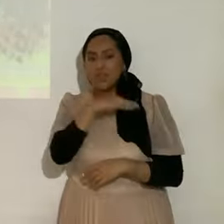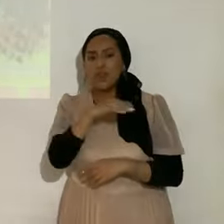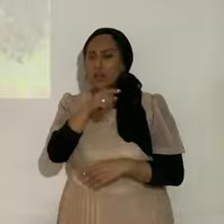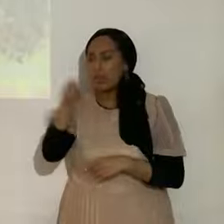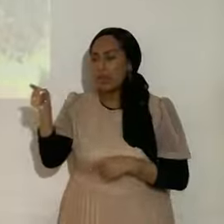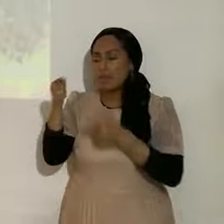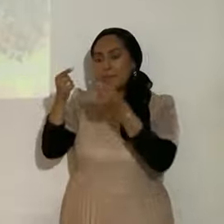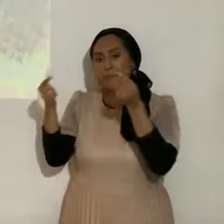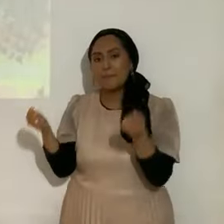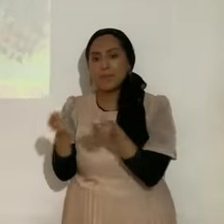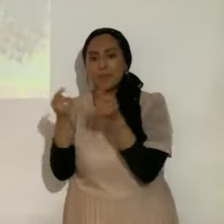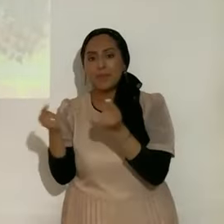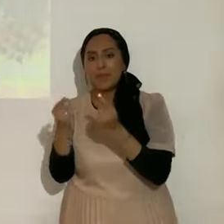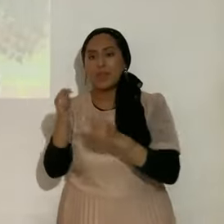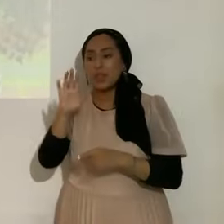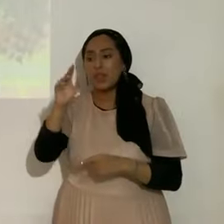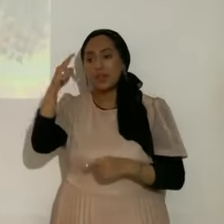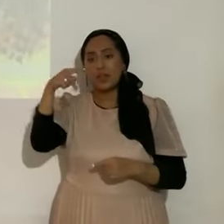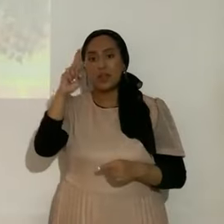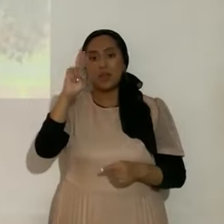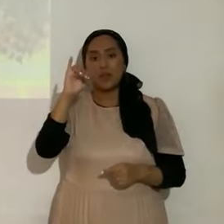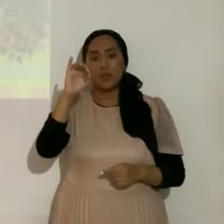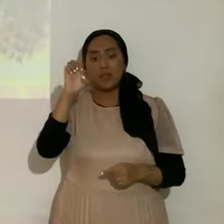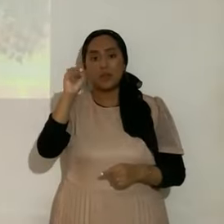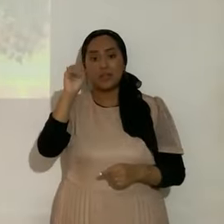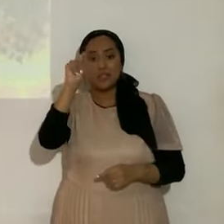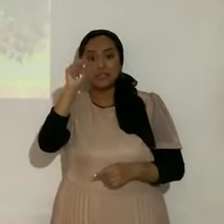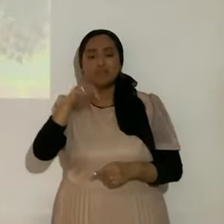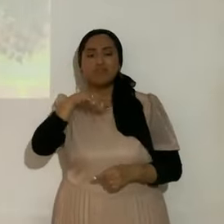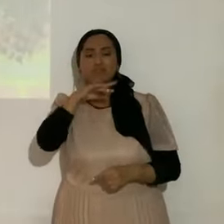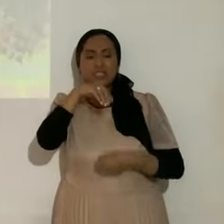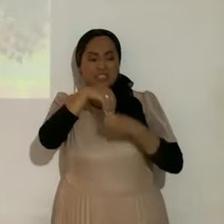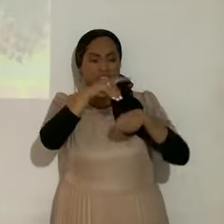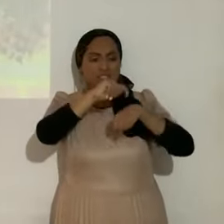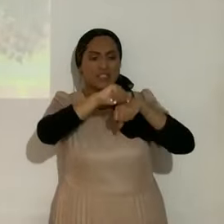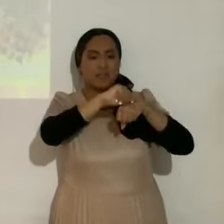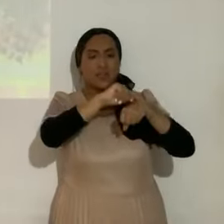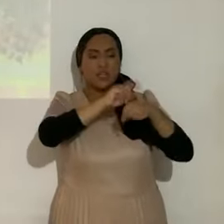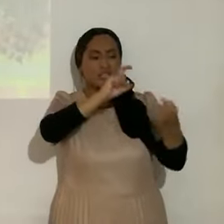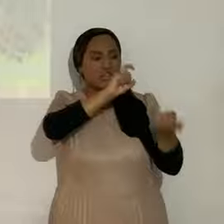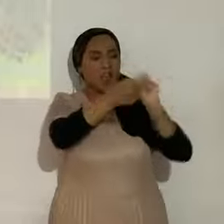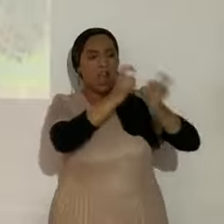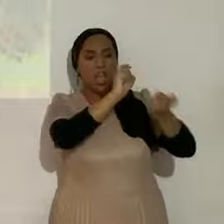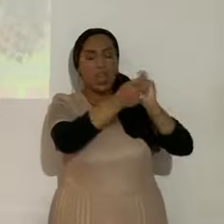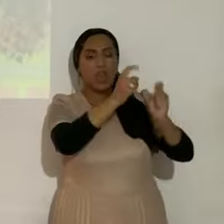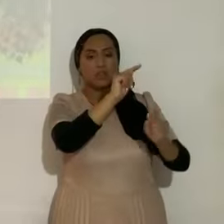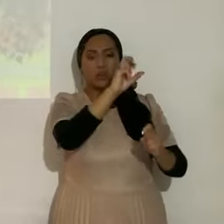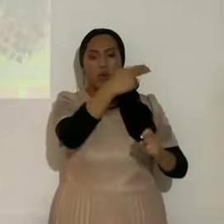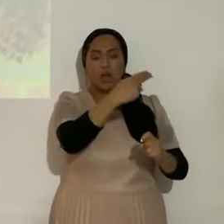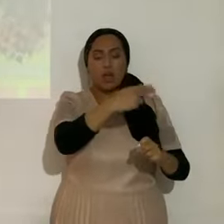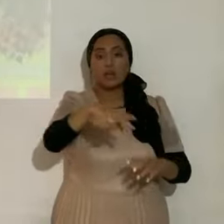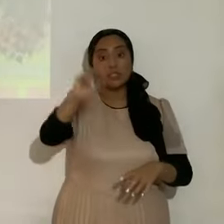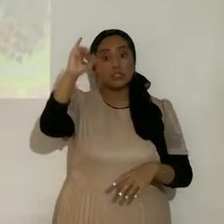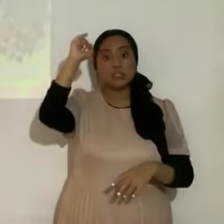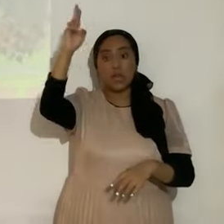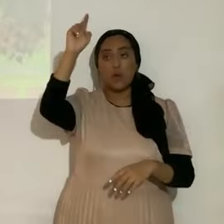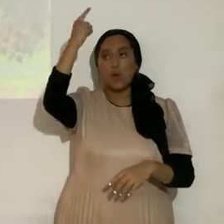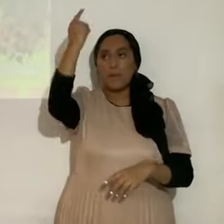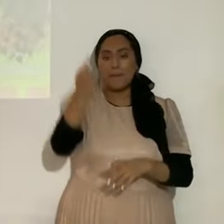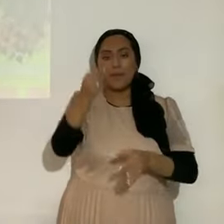prevaricadores. Sus sacerdotes contaminaron el santuario, falsearon la Torá. Yahweh en medio de ella es justo, no